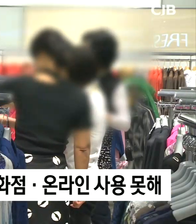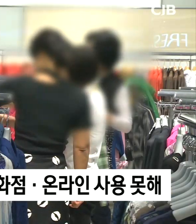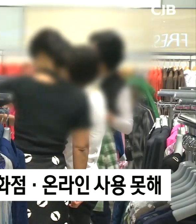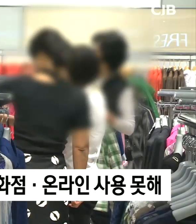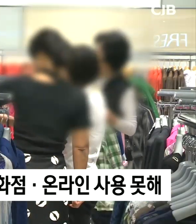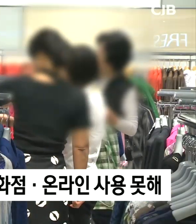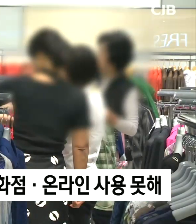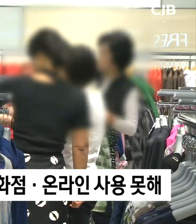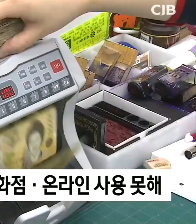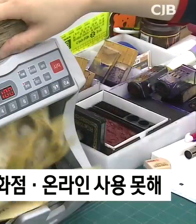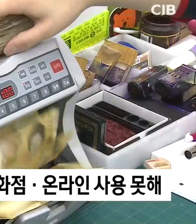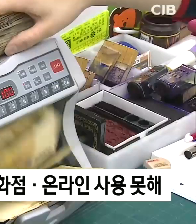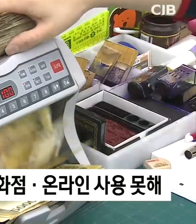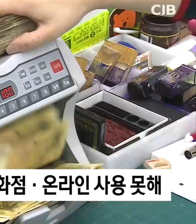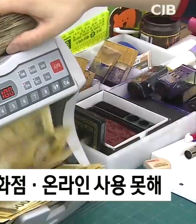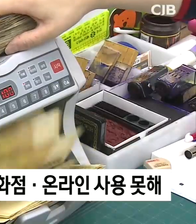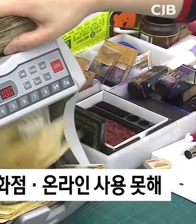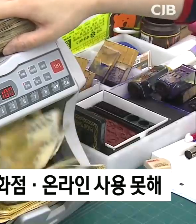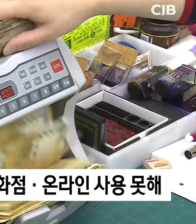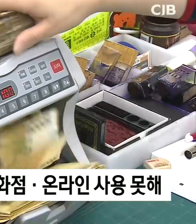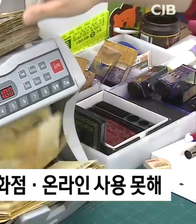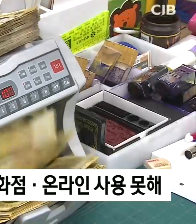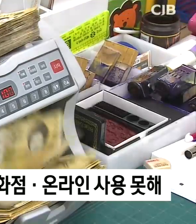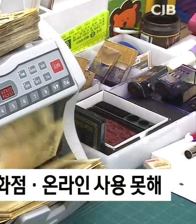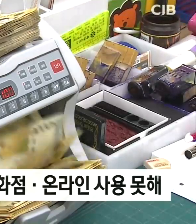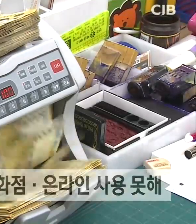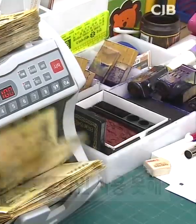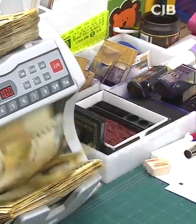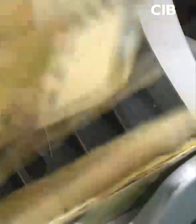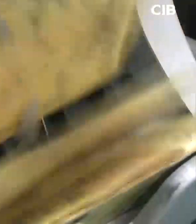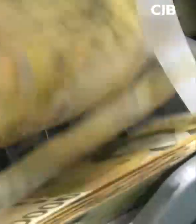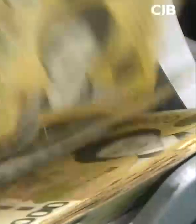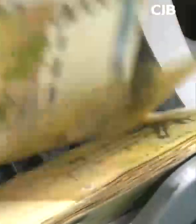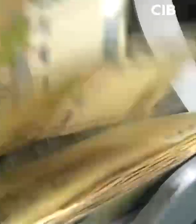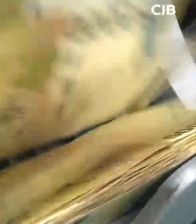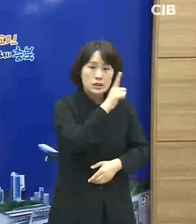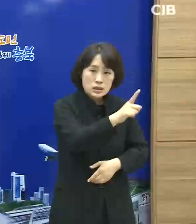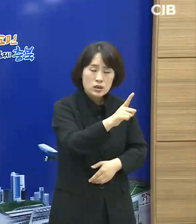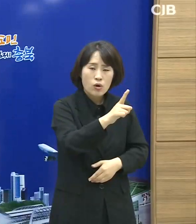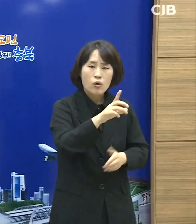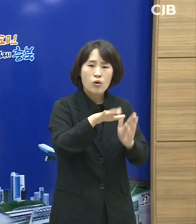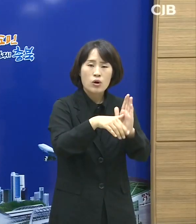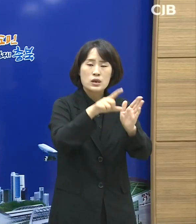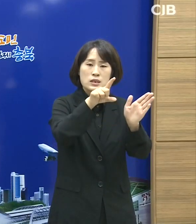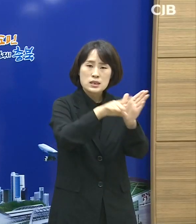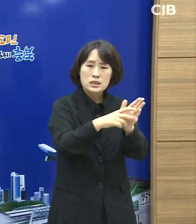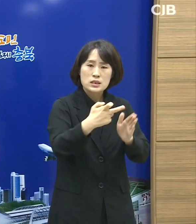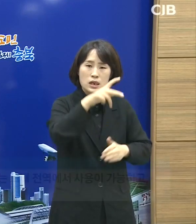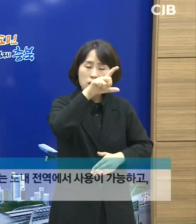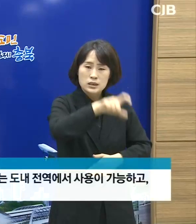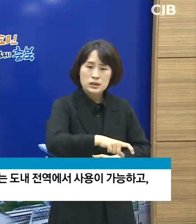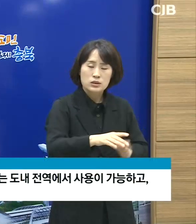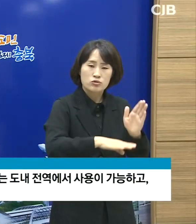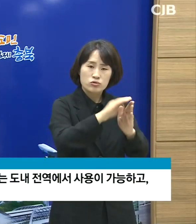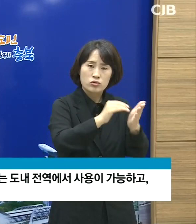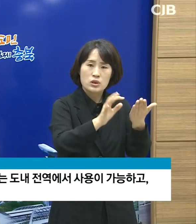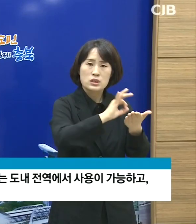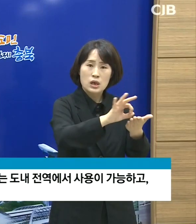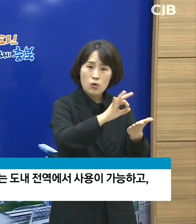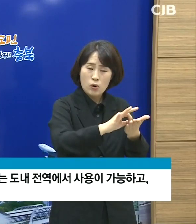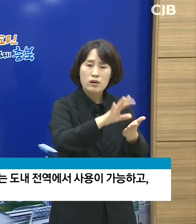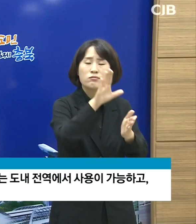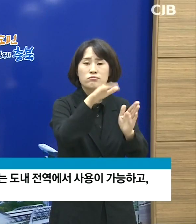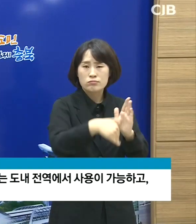유흥업소 등에서는 사용할 수 없고 기한 내 미사용 잔액은 환급되지 않습니다. 신용 체크카드를 충전하여